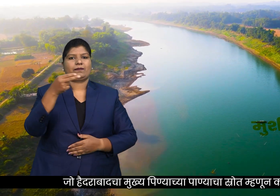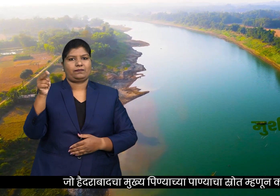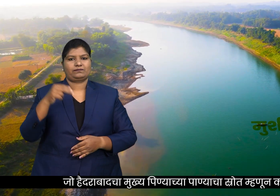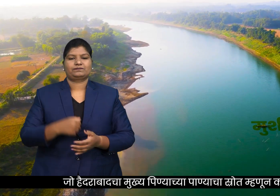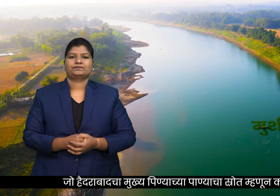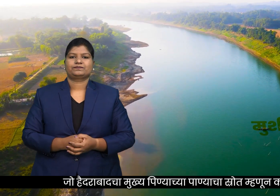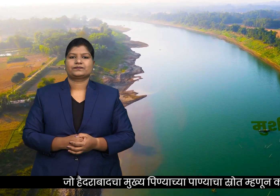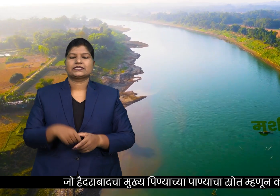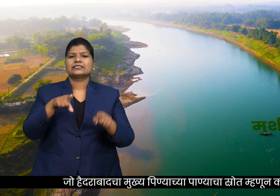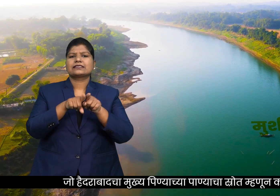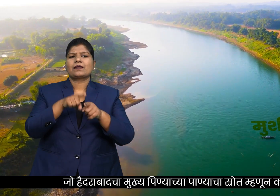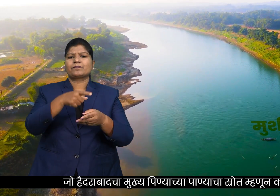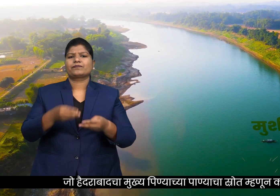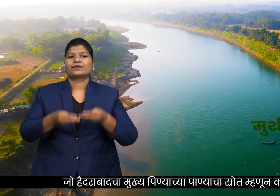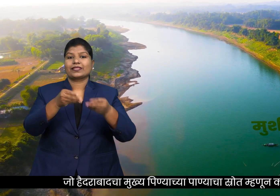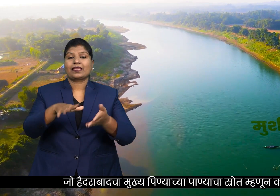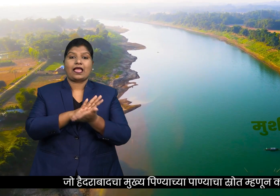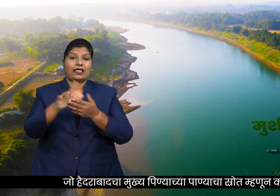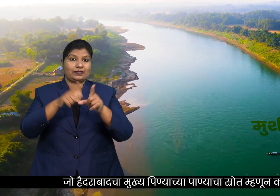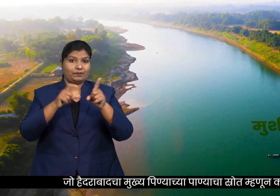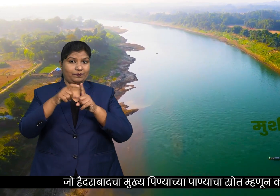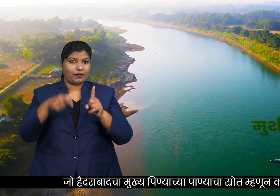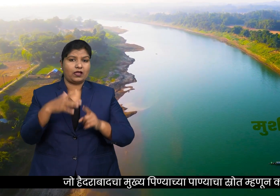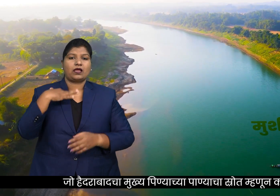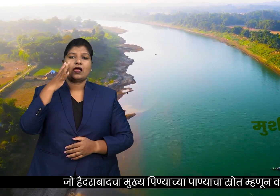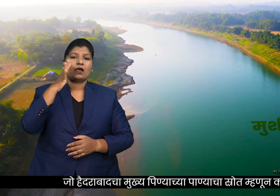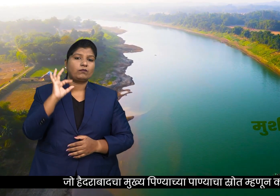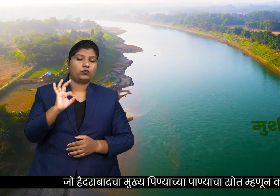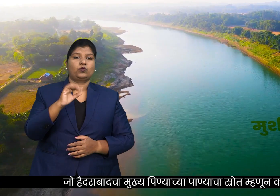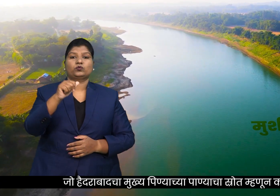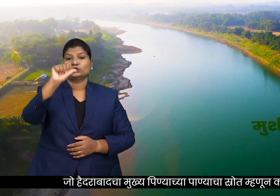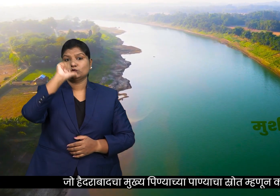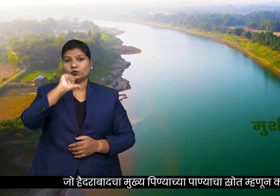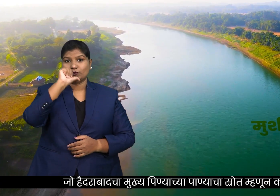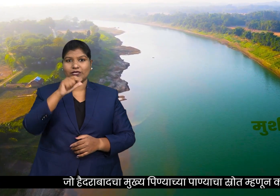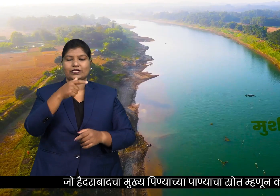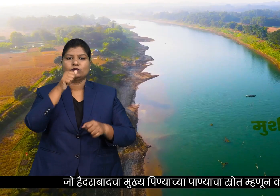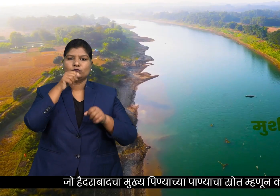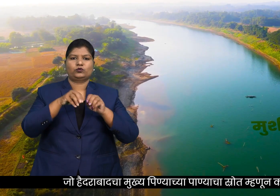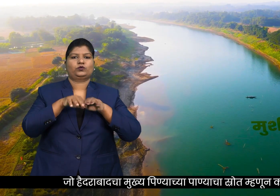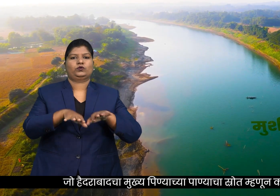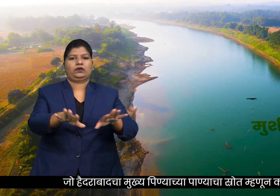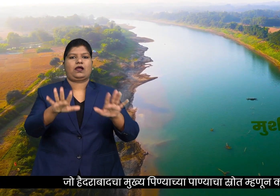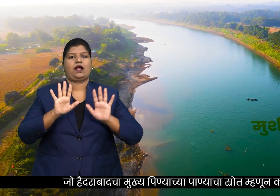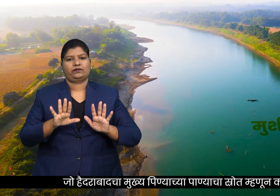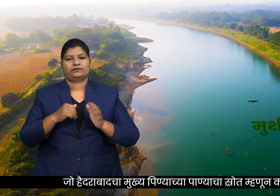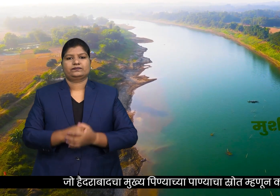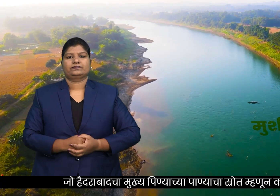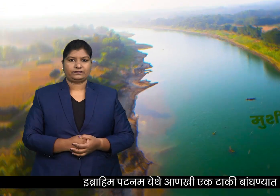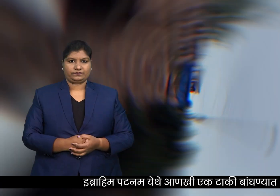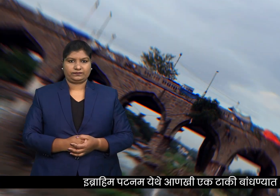जो हैदराबादच्या मुख्य पिण्याच्या पाण्याचा स्रोत म्हणून काम करतो.